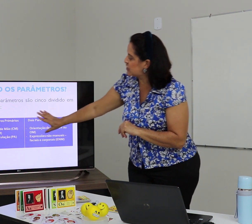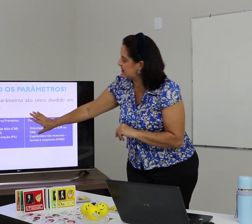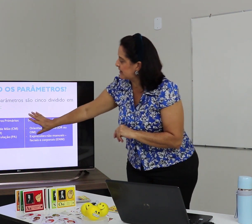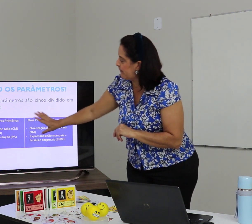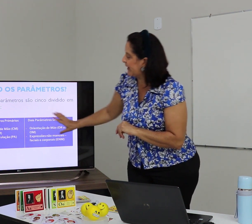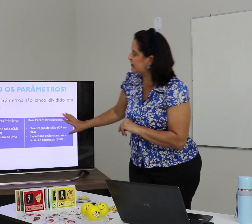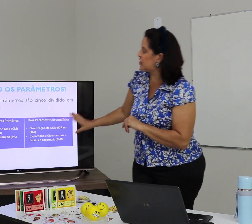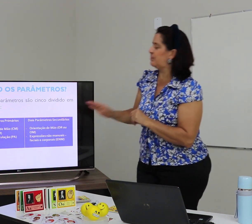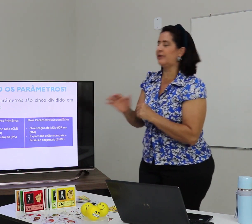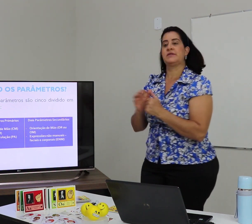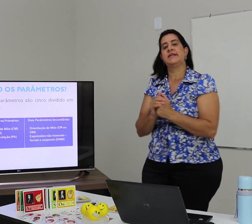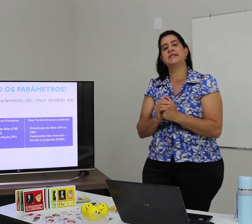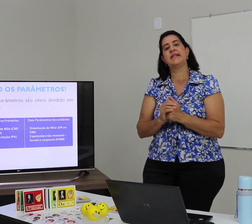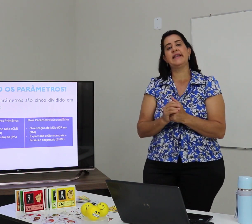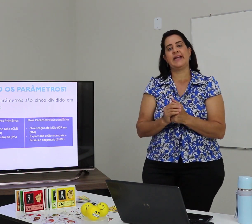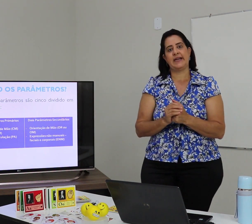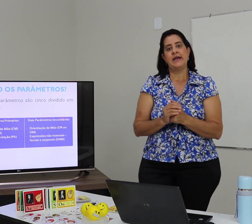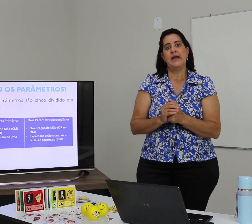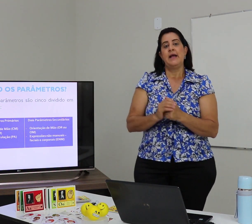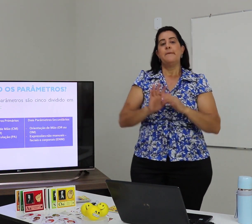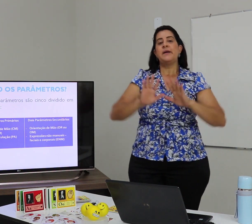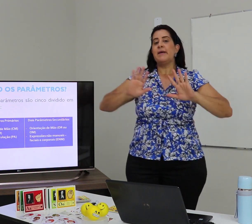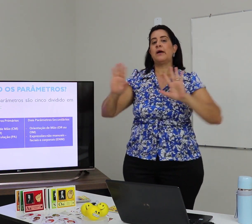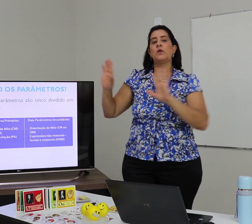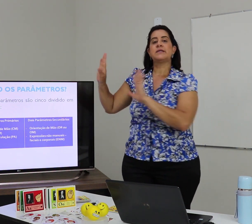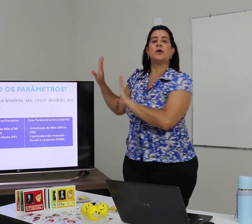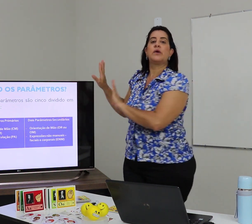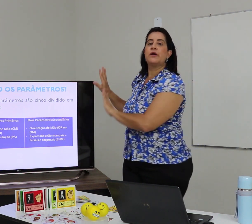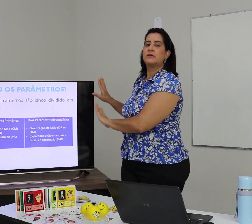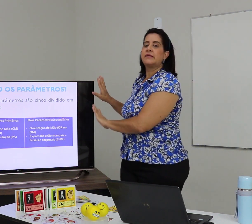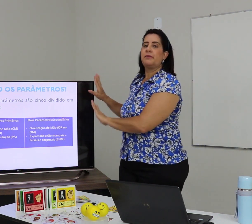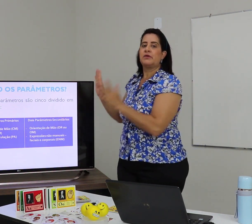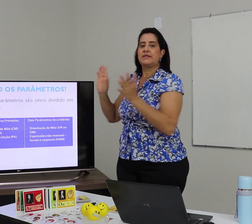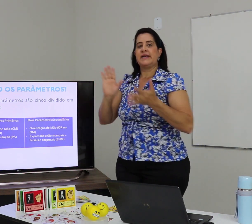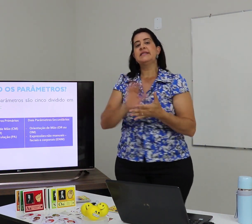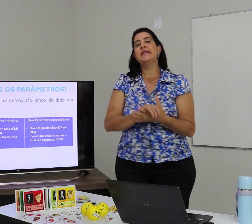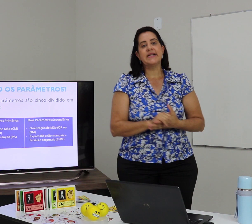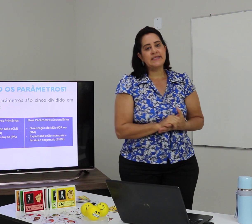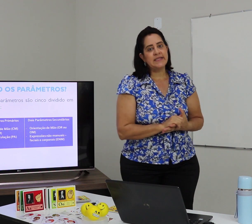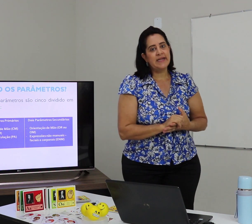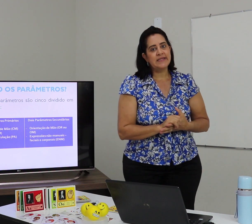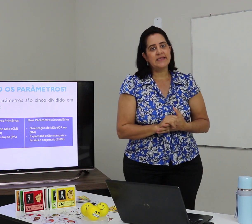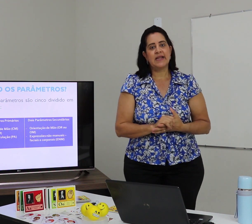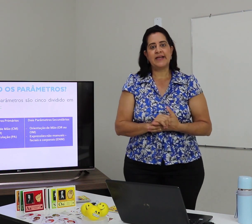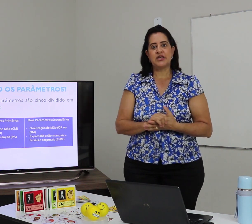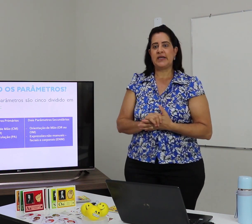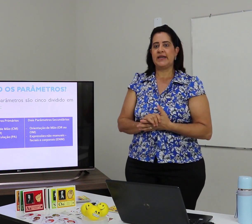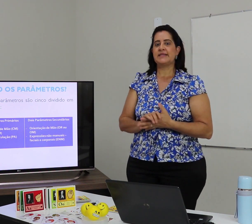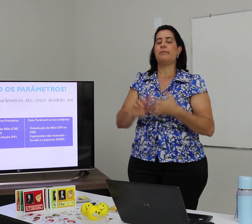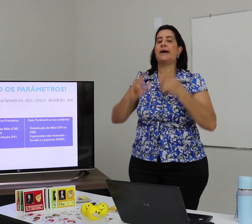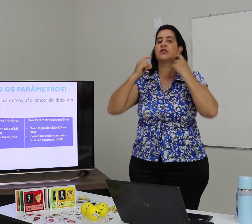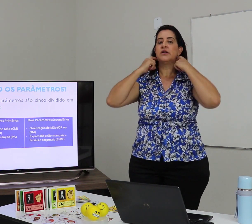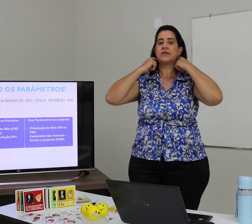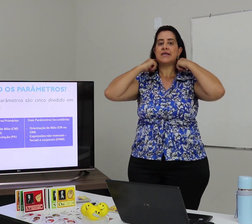já separadinho para vocês entenderem. Primeira coisa que eu quero mostrar para vocês nesse slide aqui, nessa parte da nossa